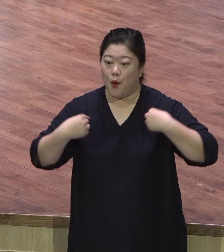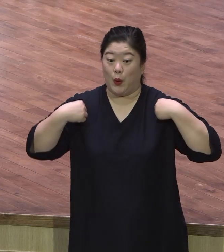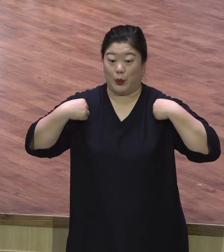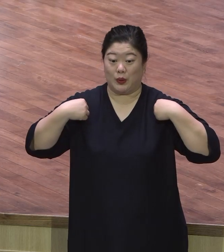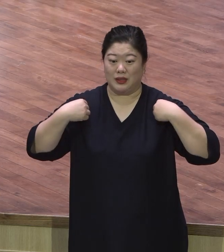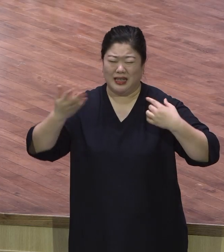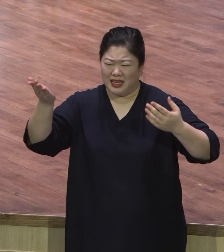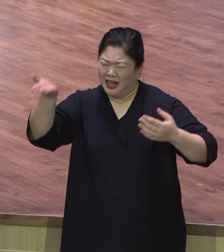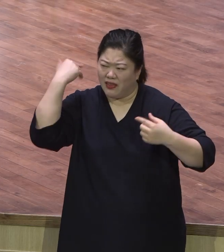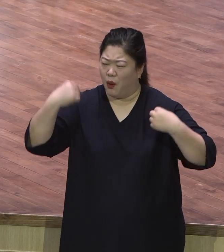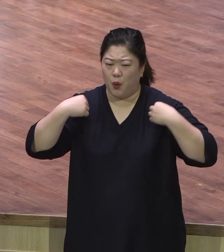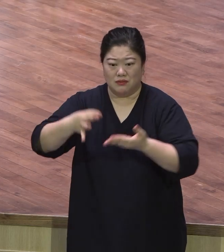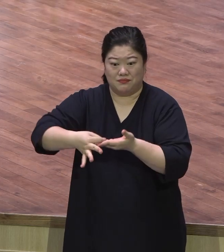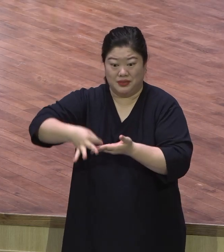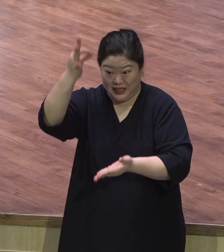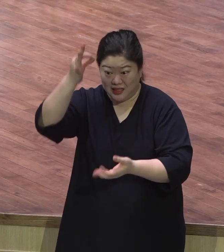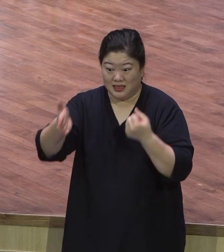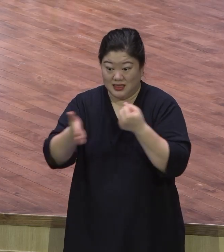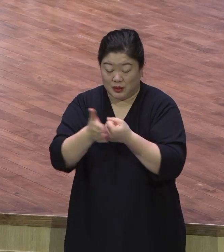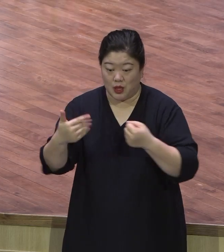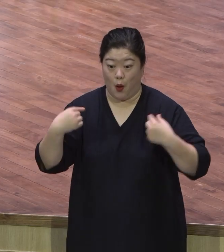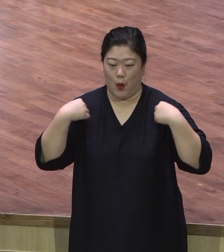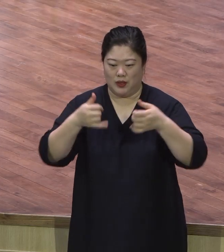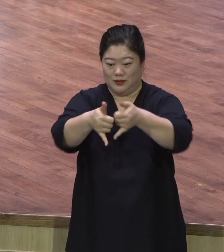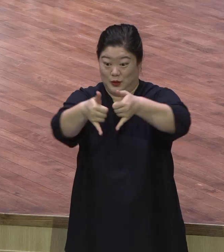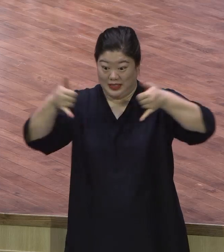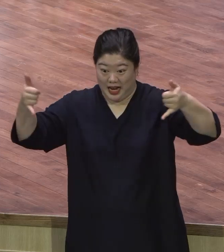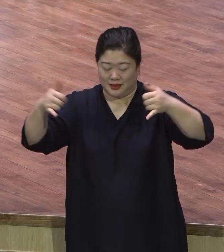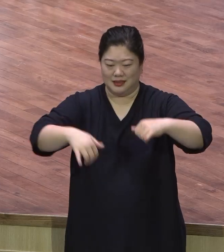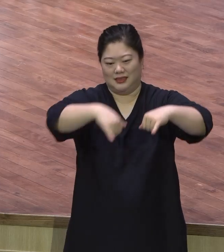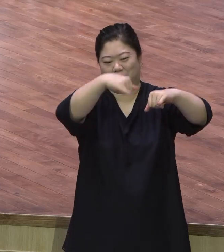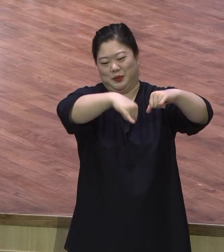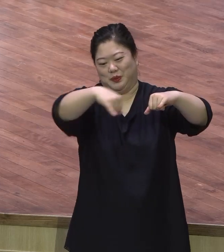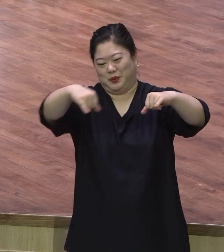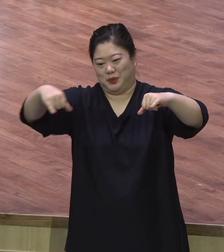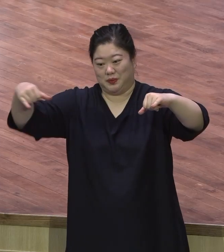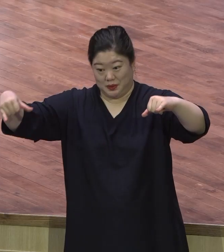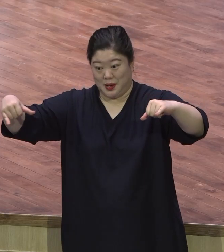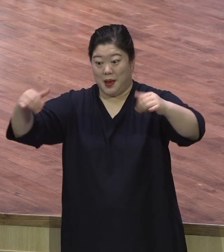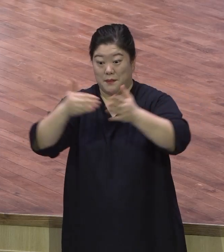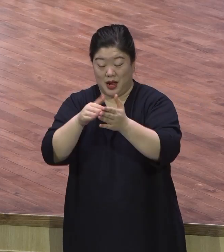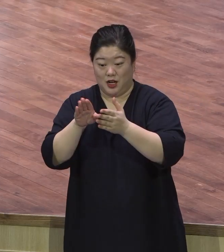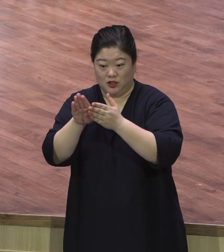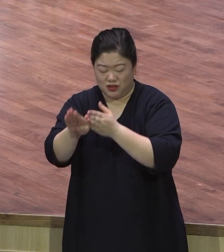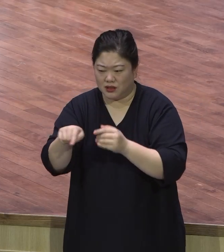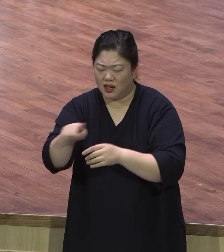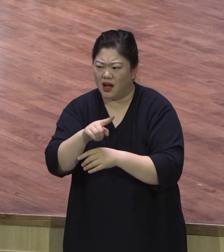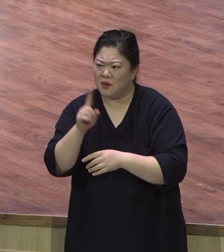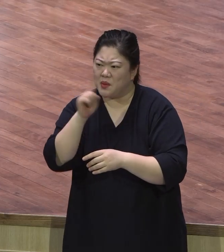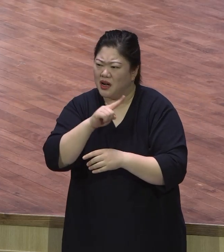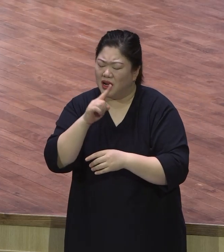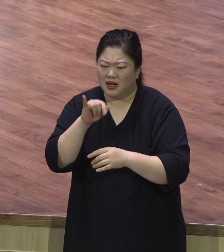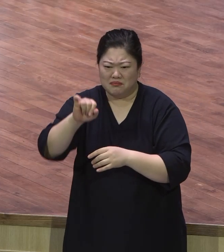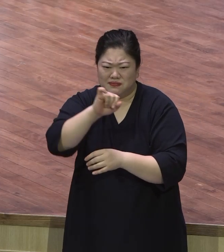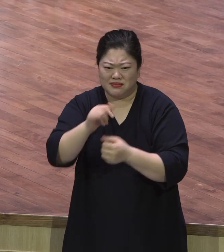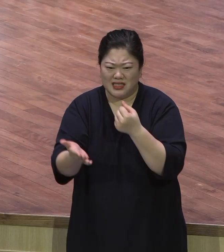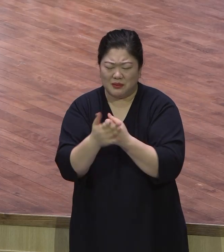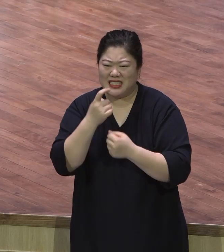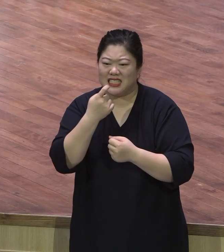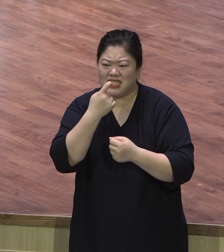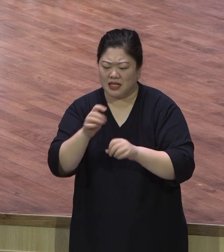어벅이 아주 중요해서 어벅이 많지 않았습니다. 소중하기 때문에 이런 표현을 한 거예요. 또 독록이 뭡니까.